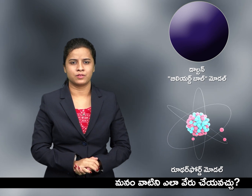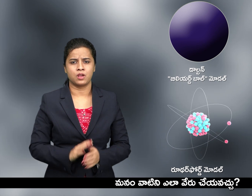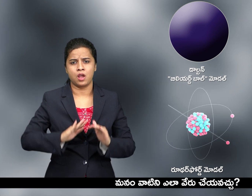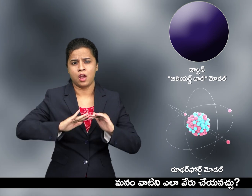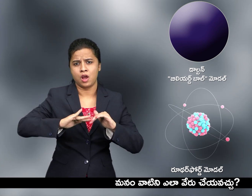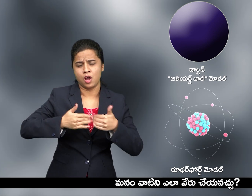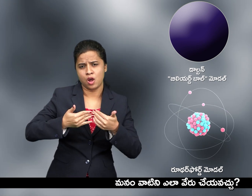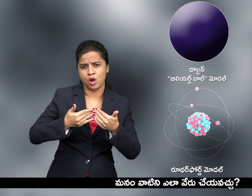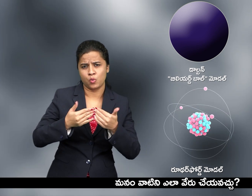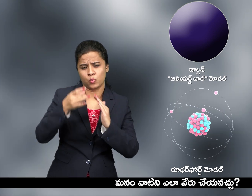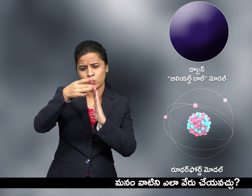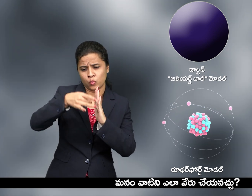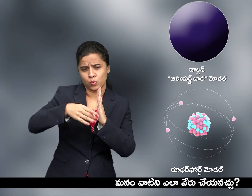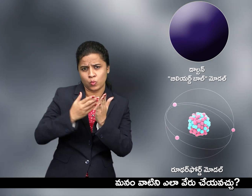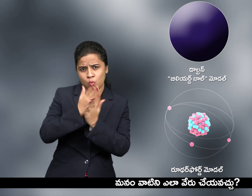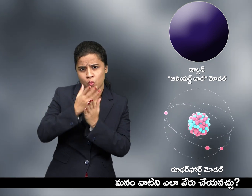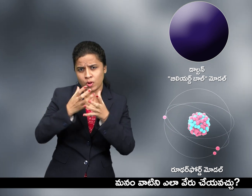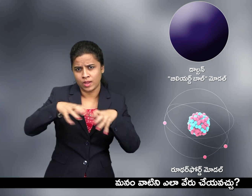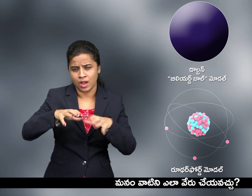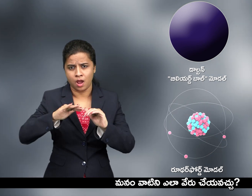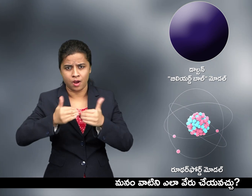మనం వాటిని ఎలా వేరు చేయవచ్చు?